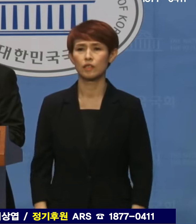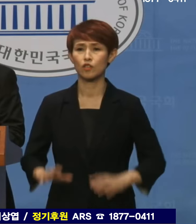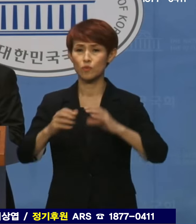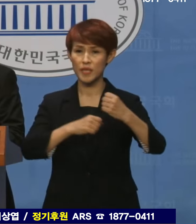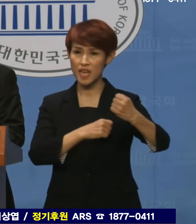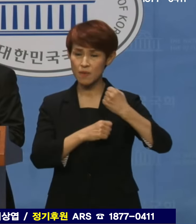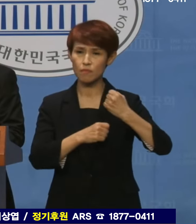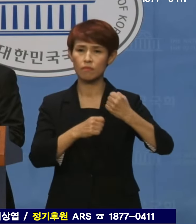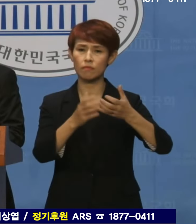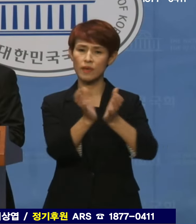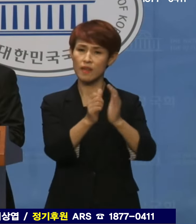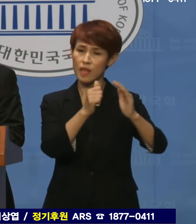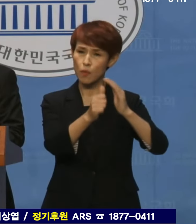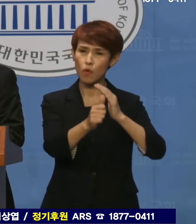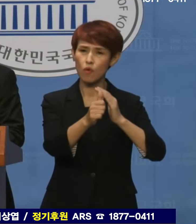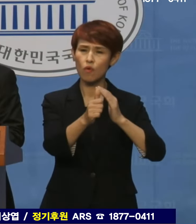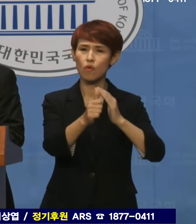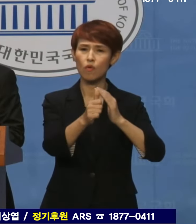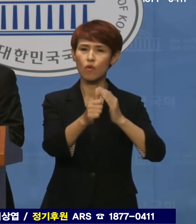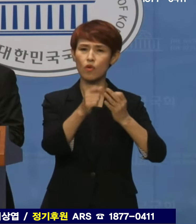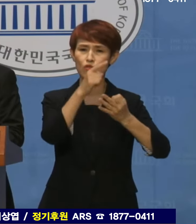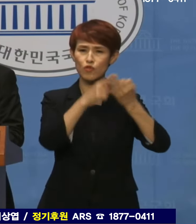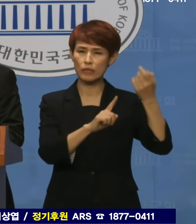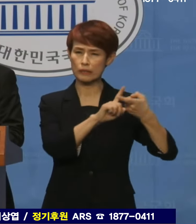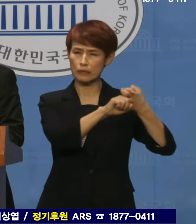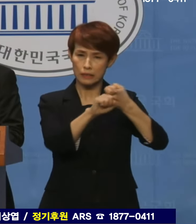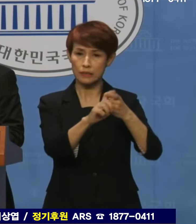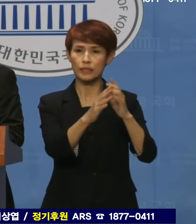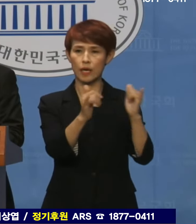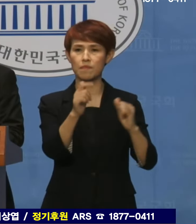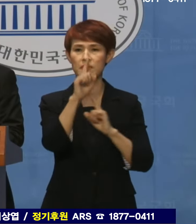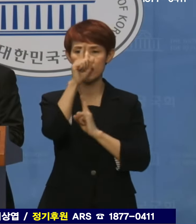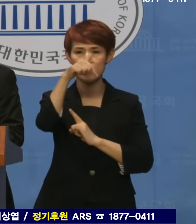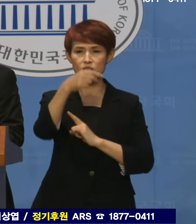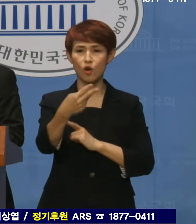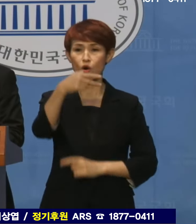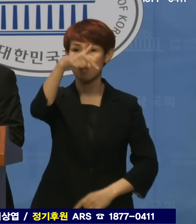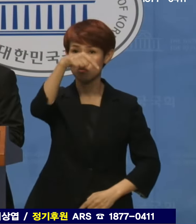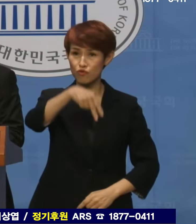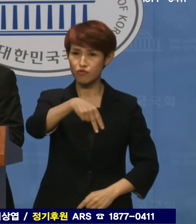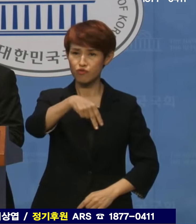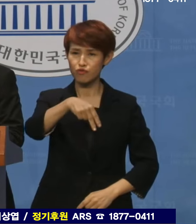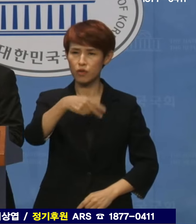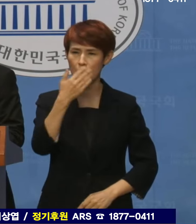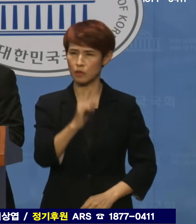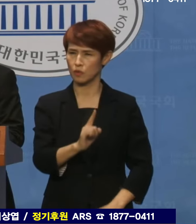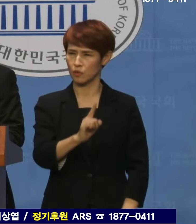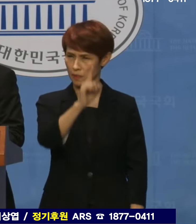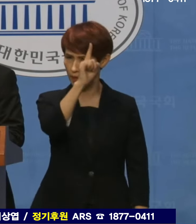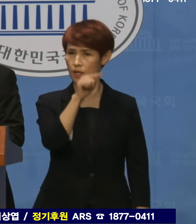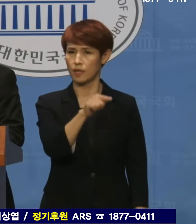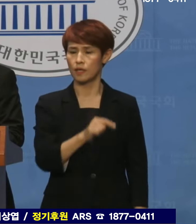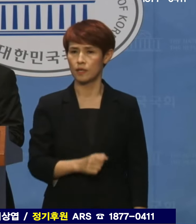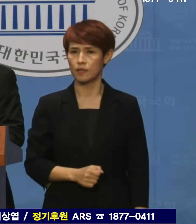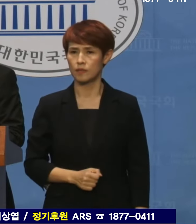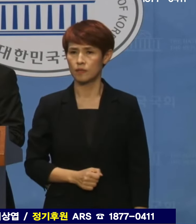국민의힘의 차기 원내대표로 친윤 중에서도 찐윤인 이철규 의원이 유력하게 거론되고